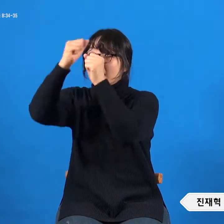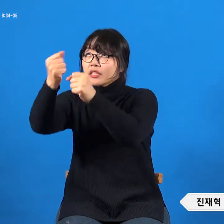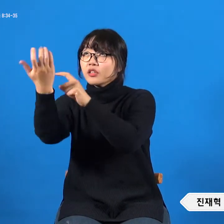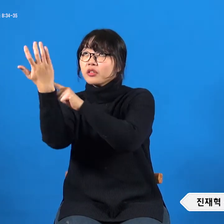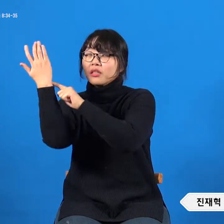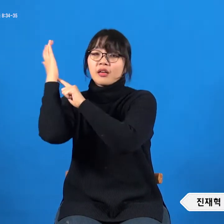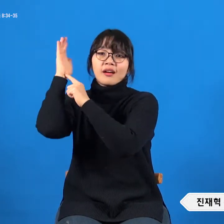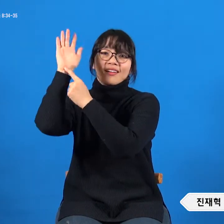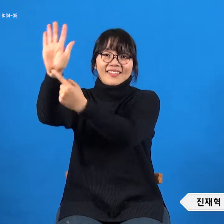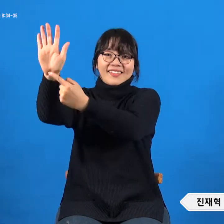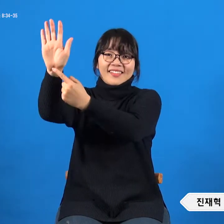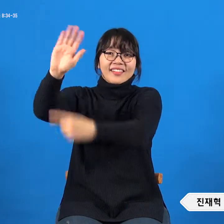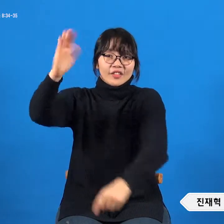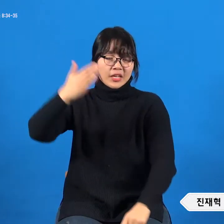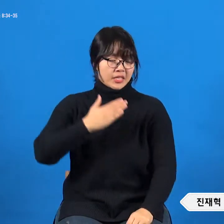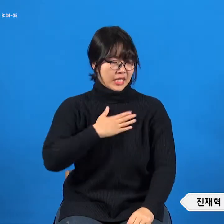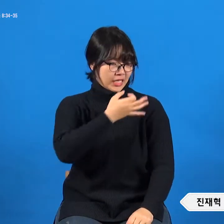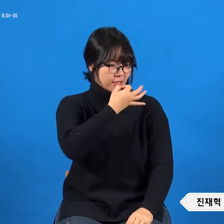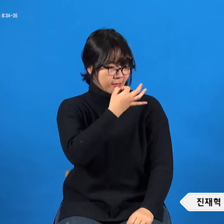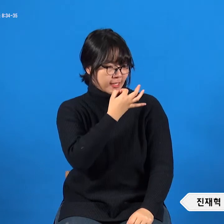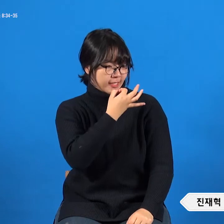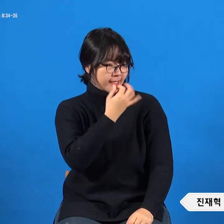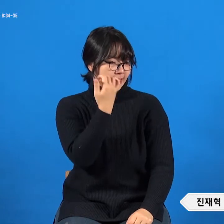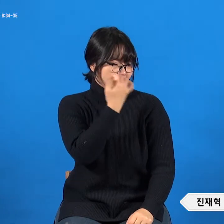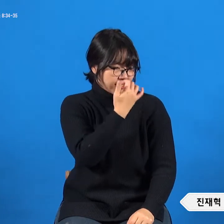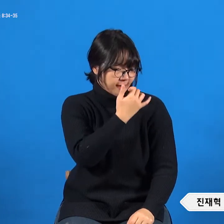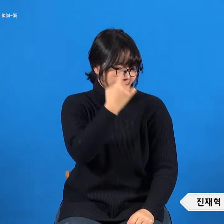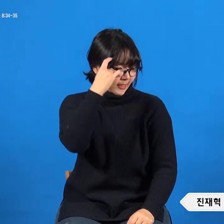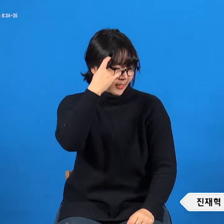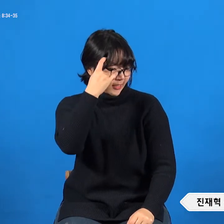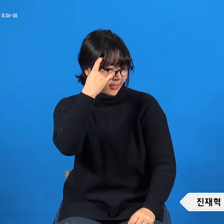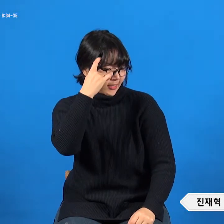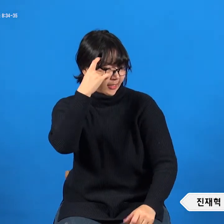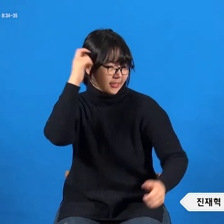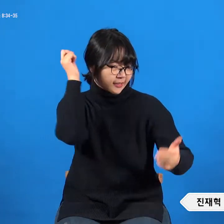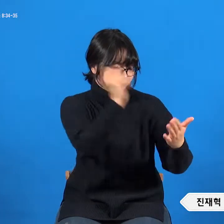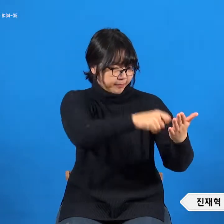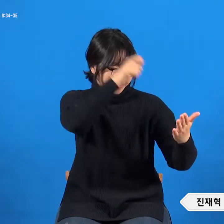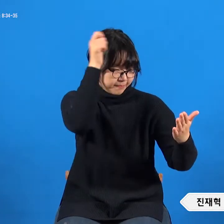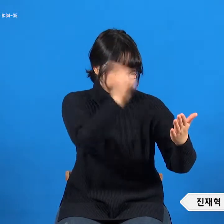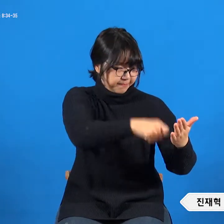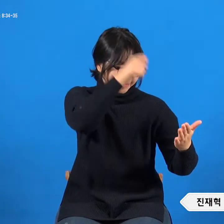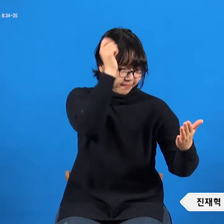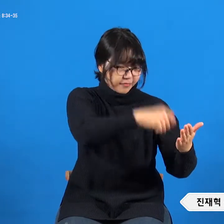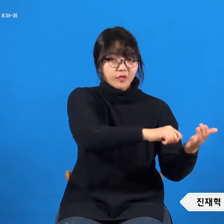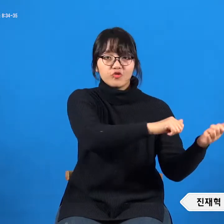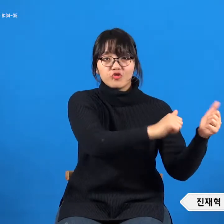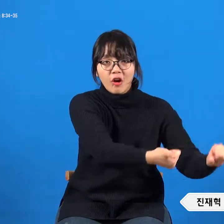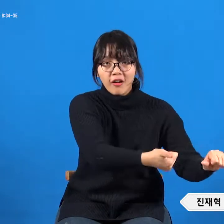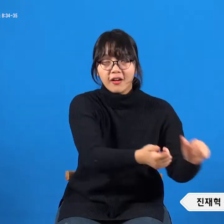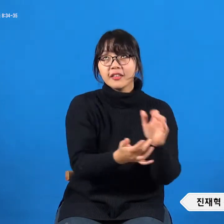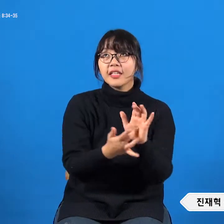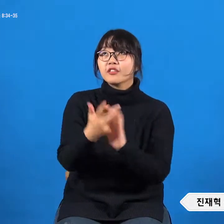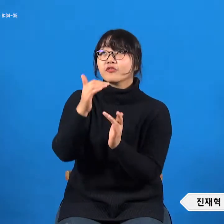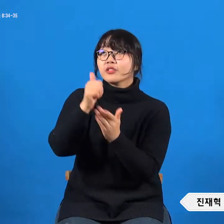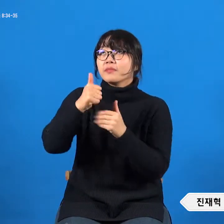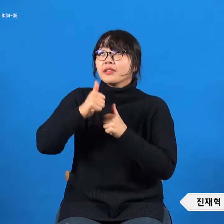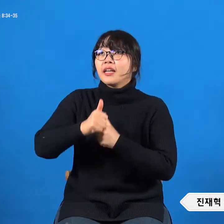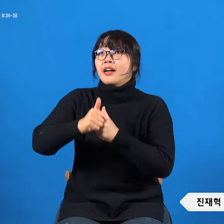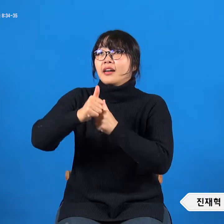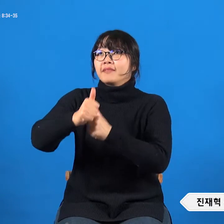욕심을 십자가에 못 박는 삶, 그래서 그리스도를 쫓아가는 삶, 거기에